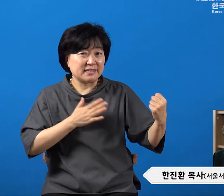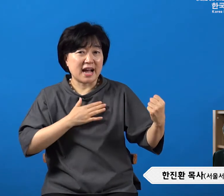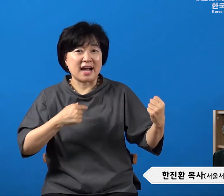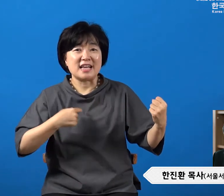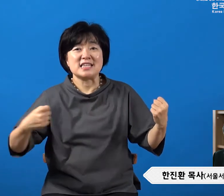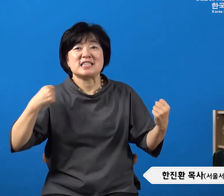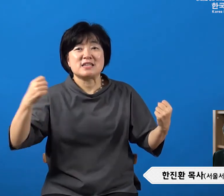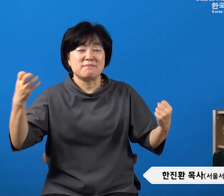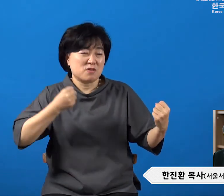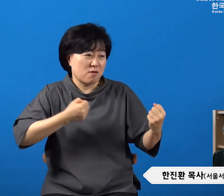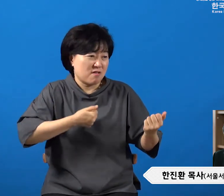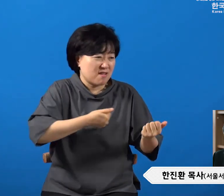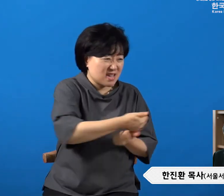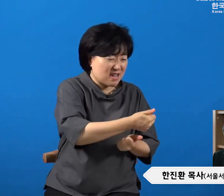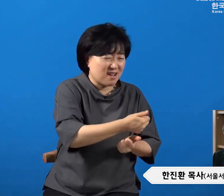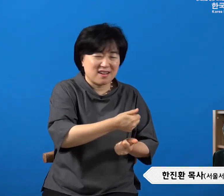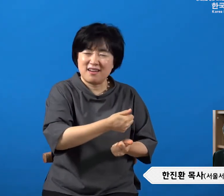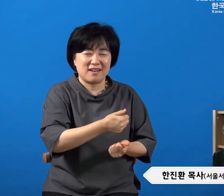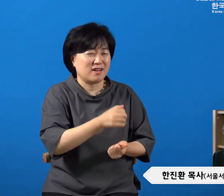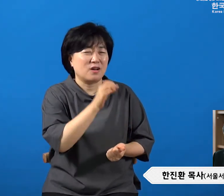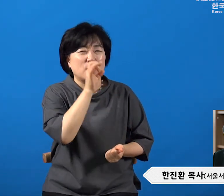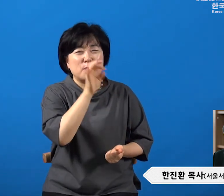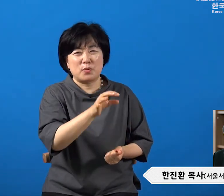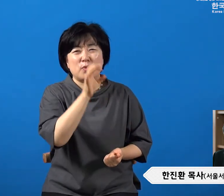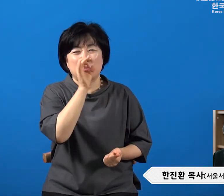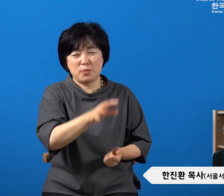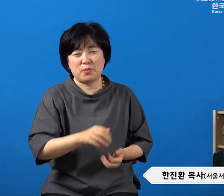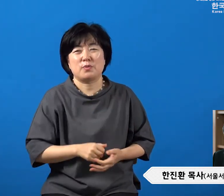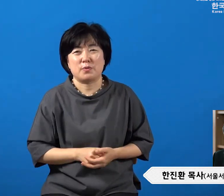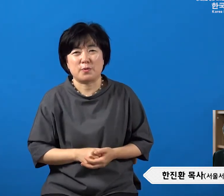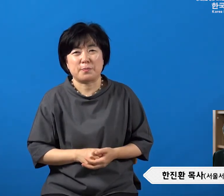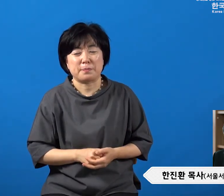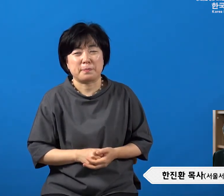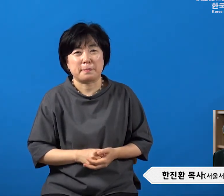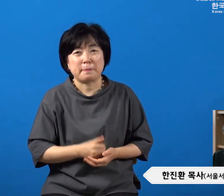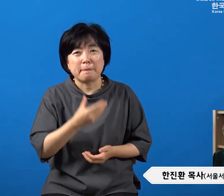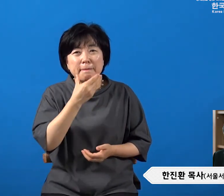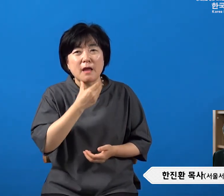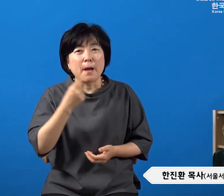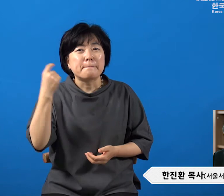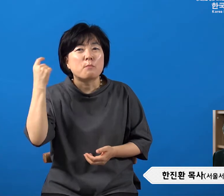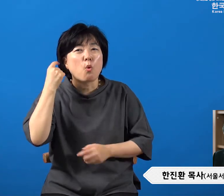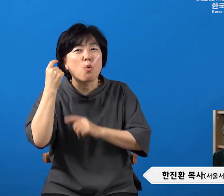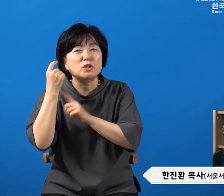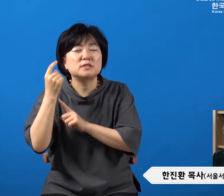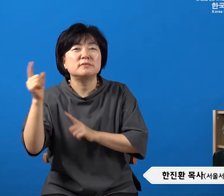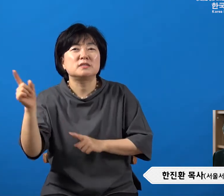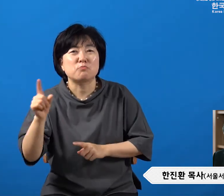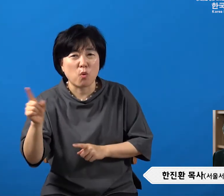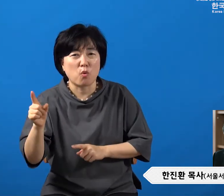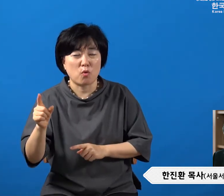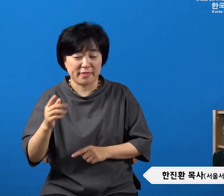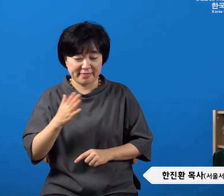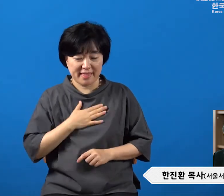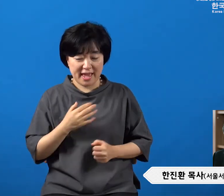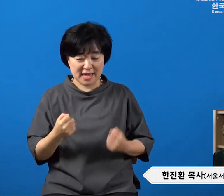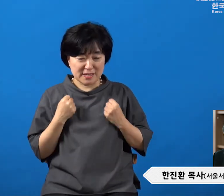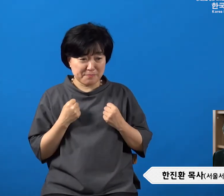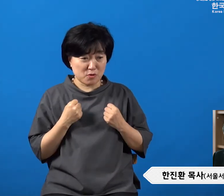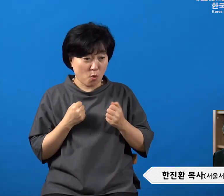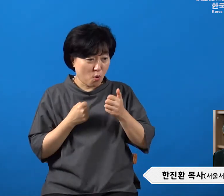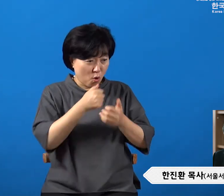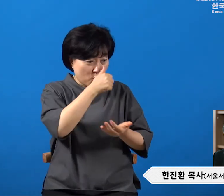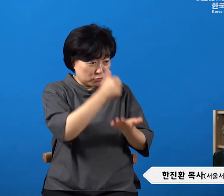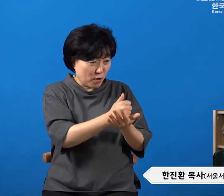없습니다. 복음은 너를 채찍질하라가 아니라 너 속에 하나님으로 충만해지라고